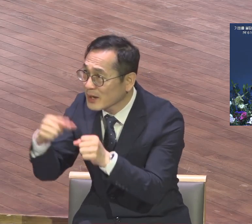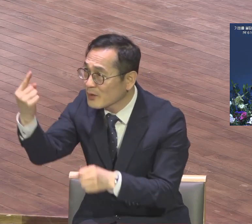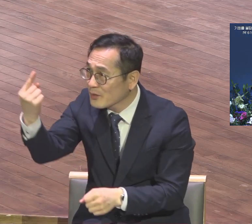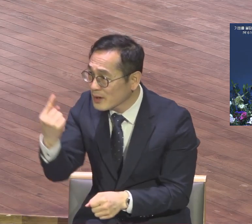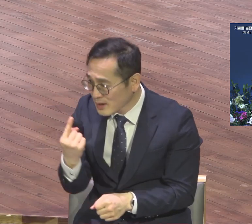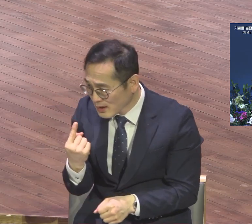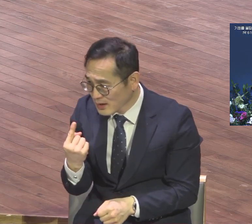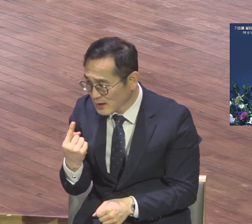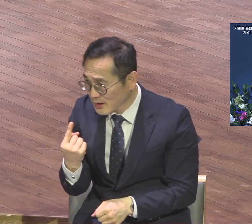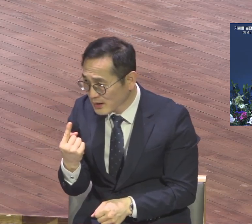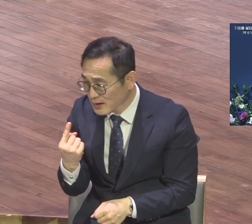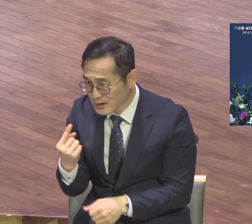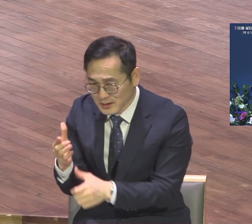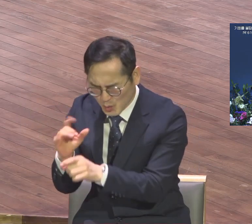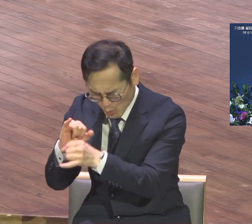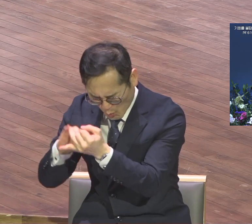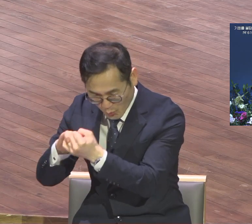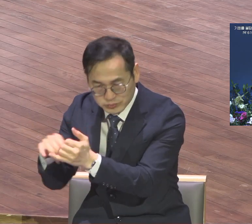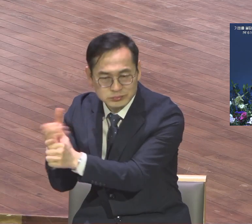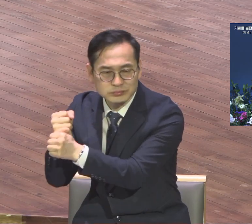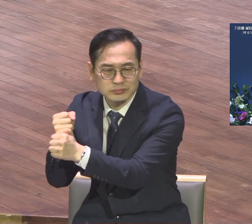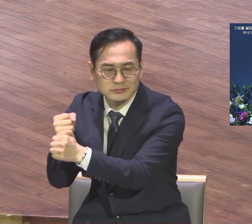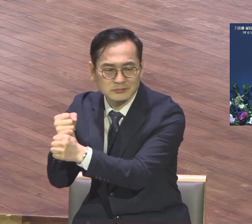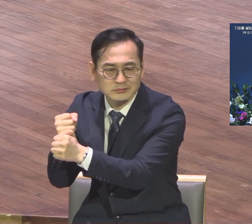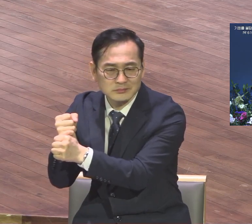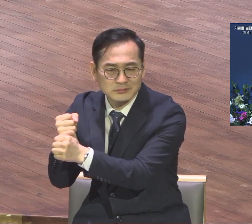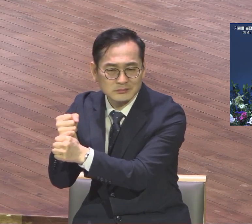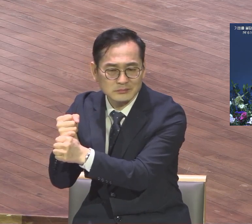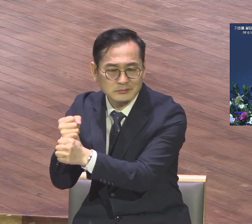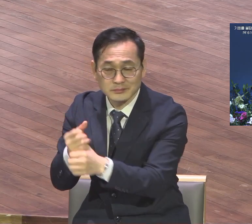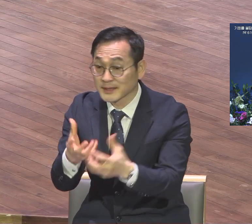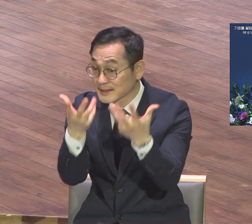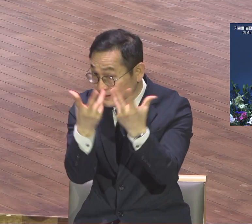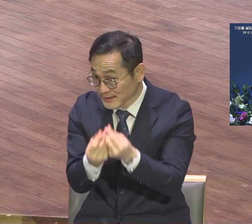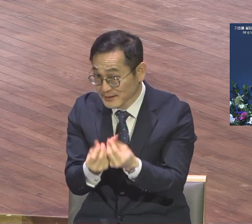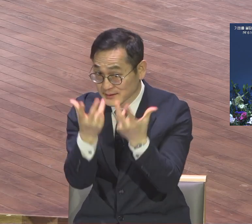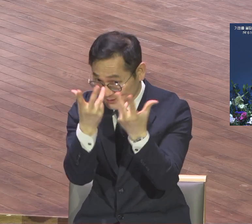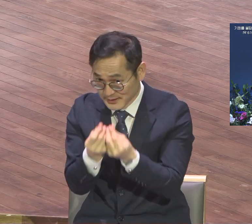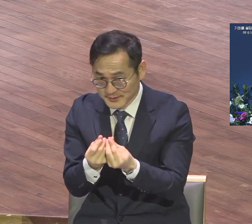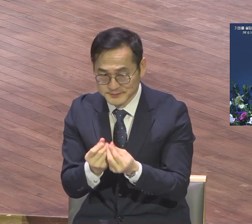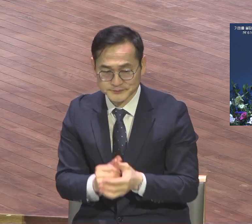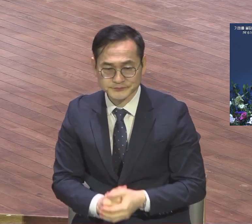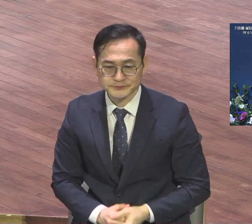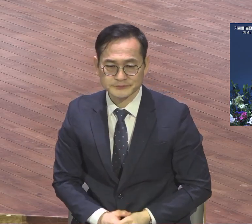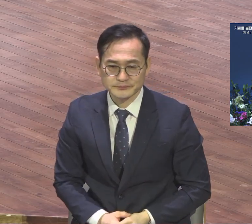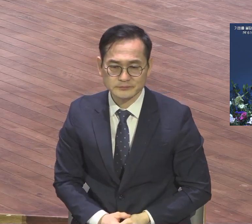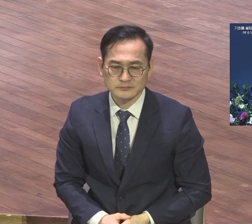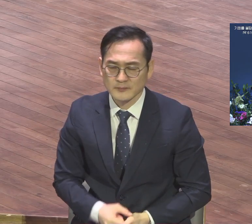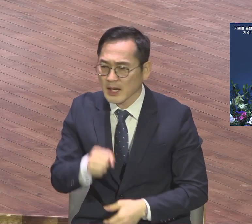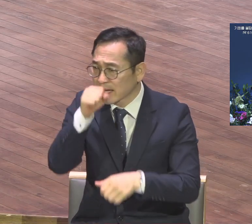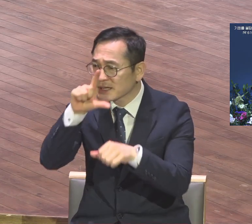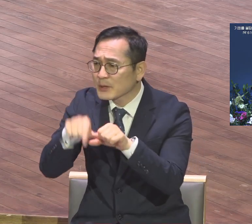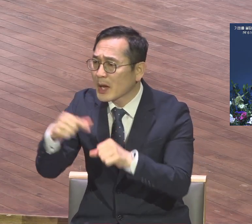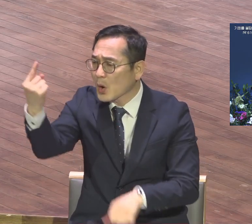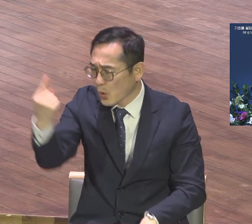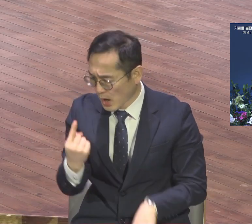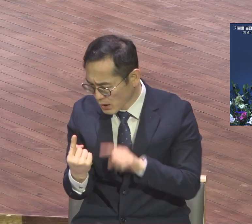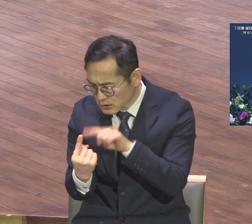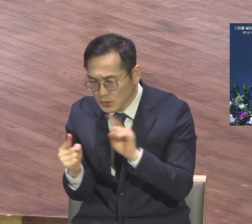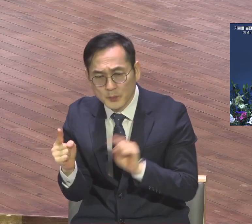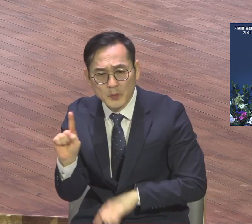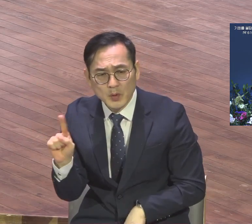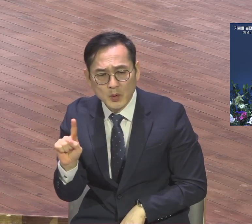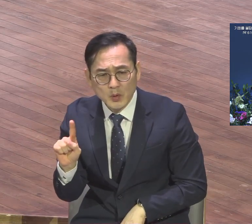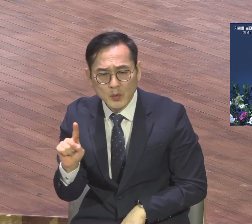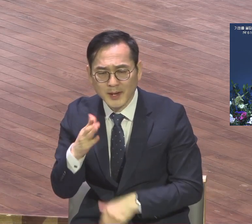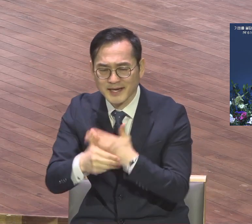됩니다. 자, 대표적인 것이 바로 우리에게 뭐냐, 기회가 뭐냐, 직분이에요,